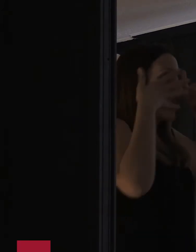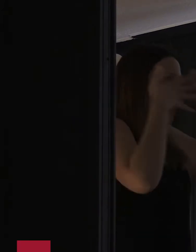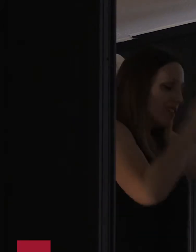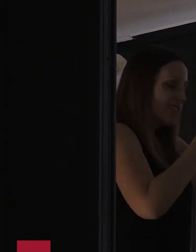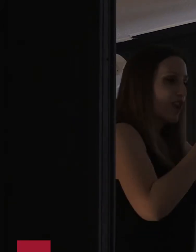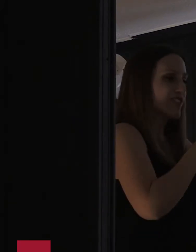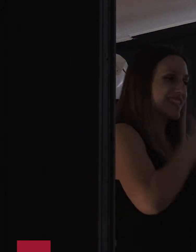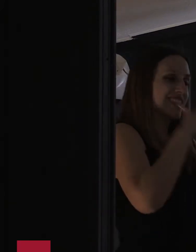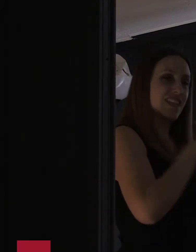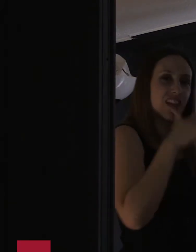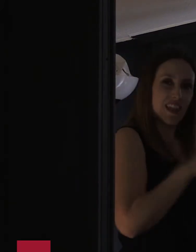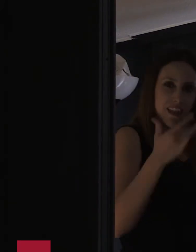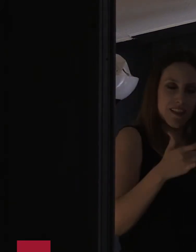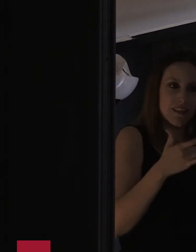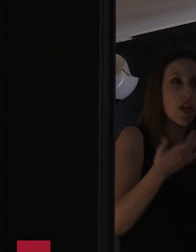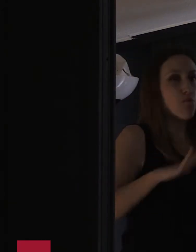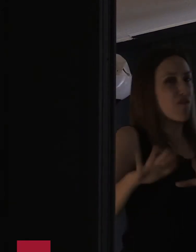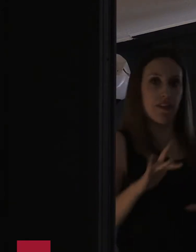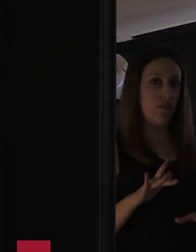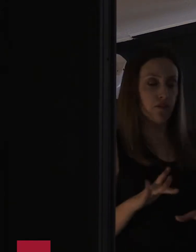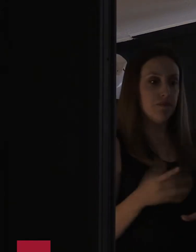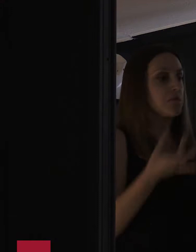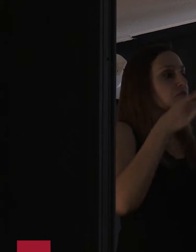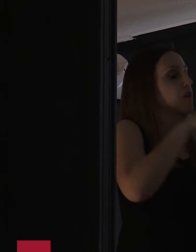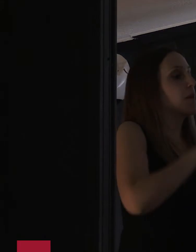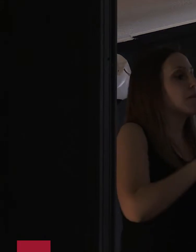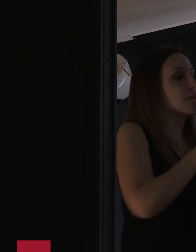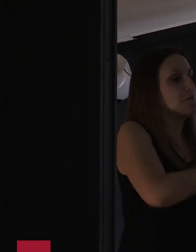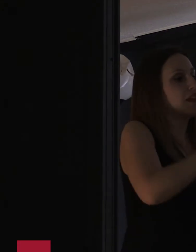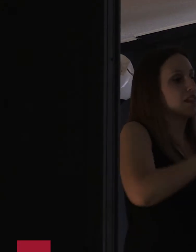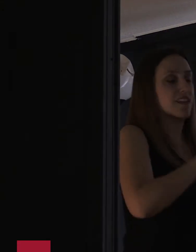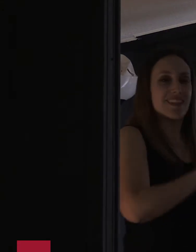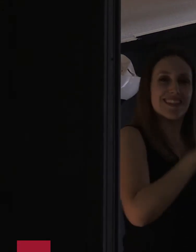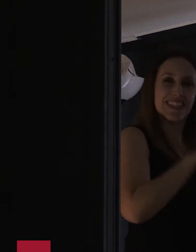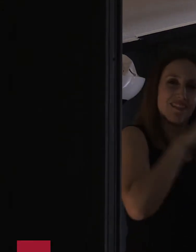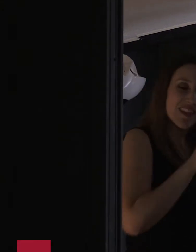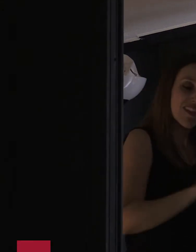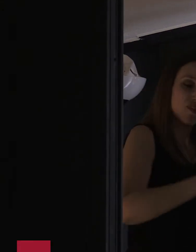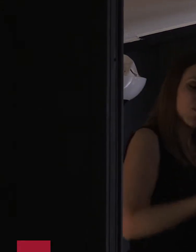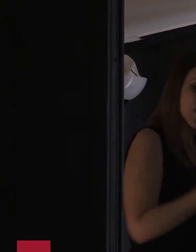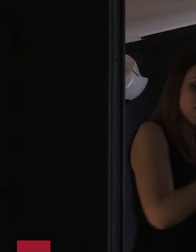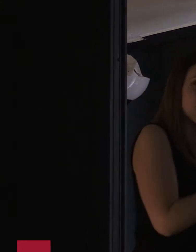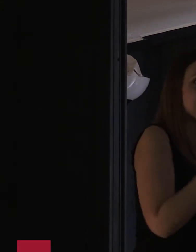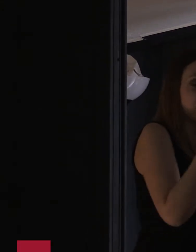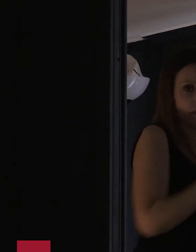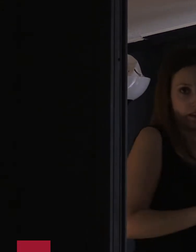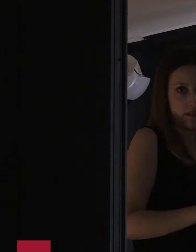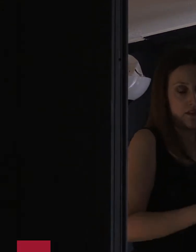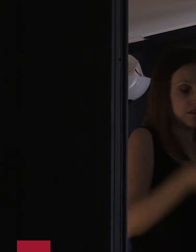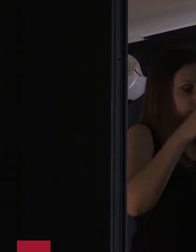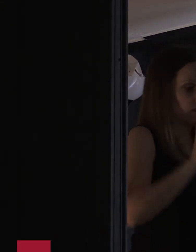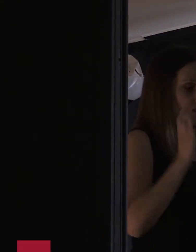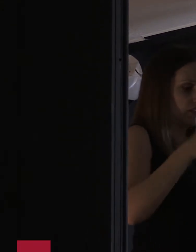no en la movilidad. Los pacientes necesitan recuperar la sensibilidad. Tener dentro de tu equipo a